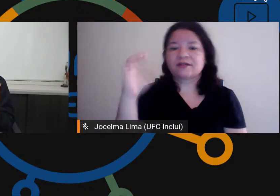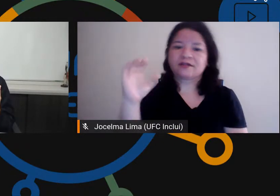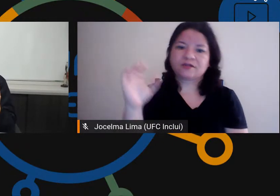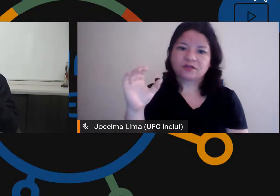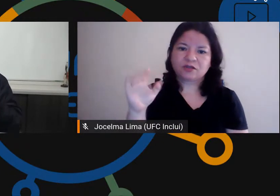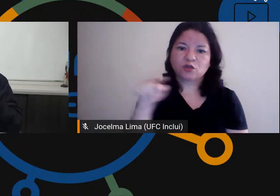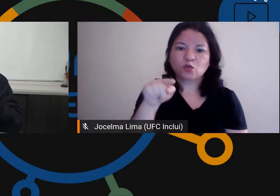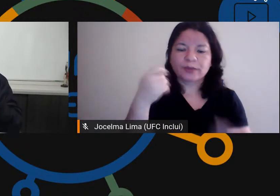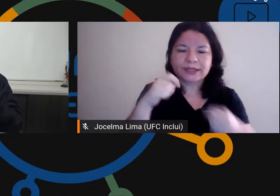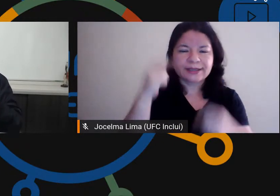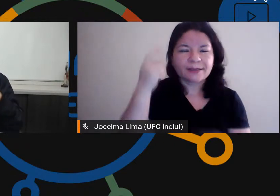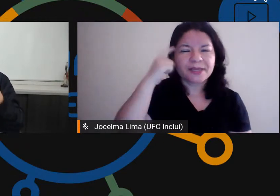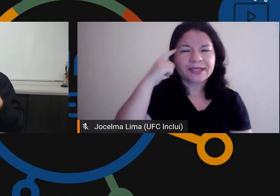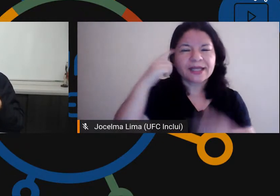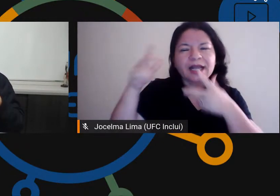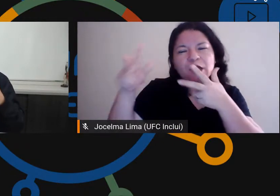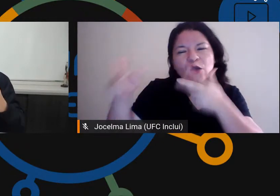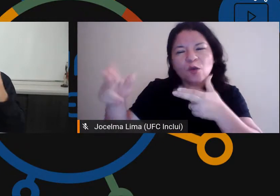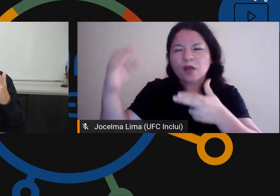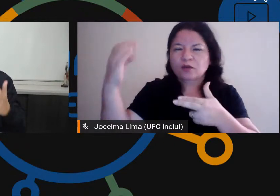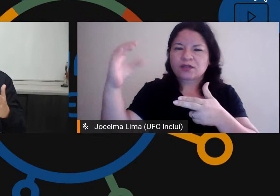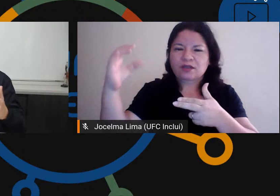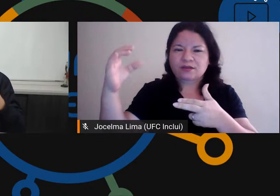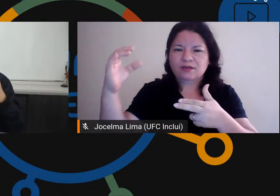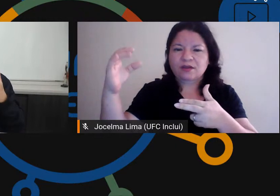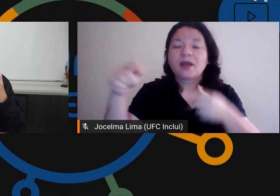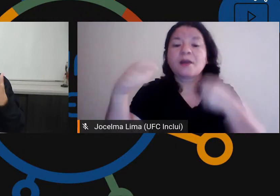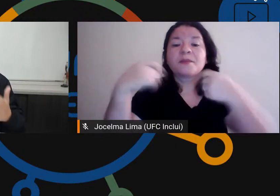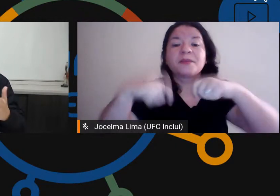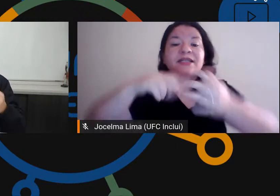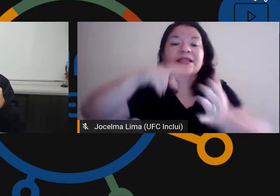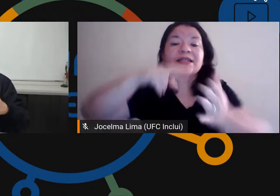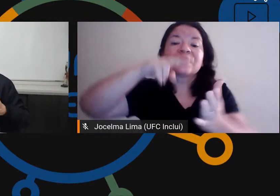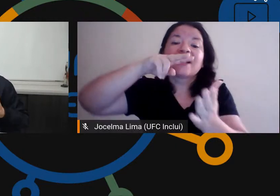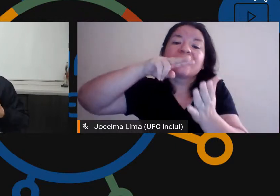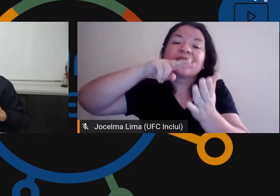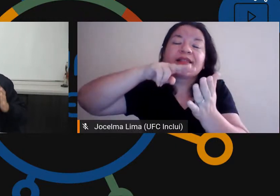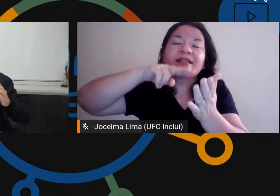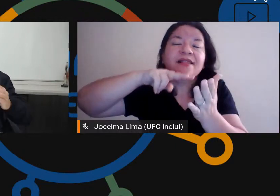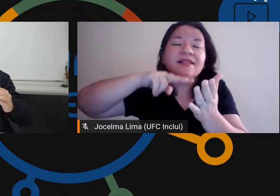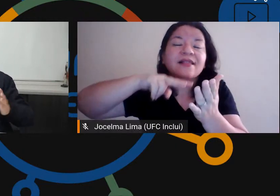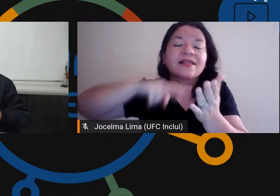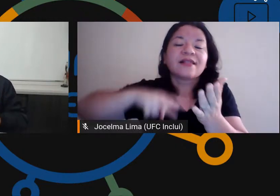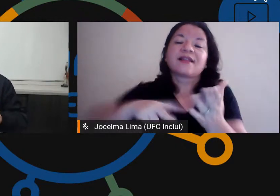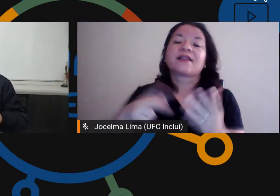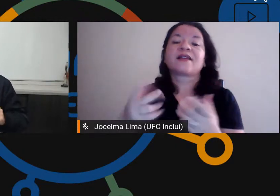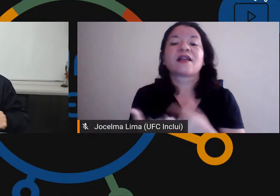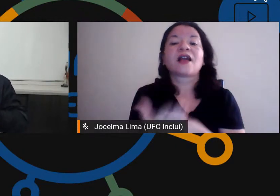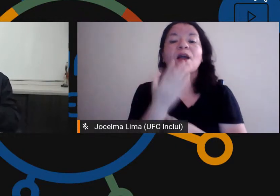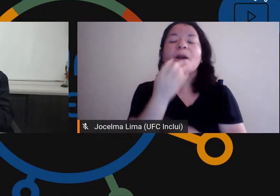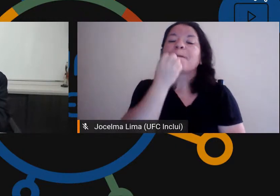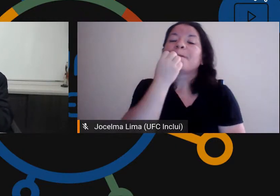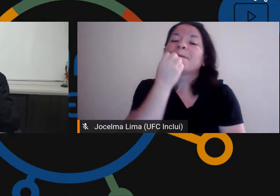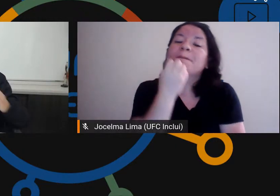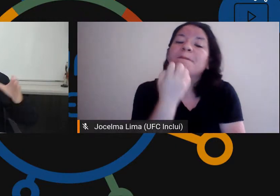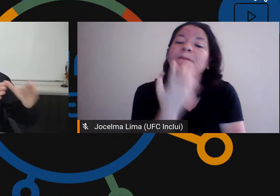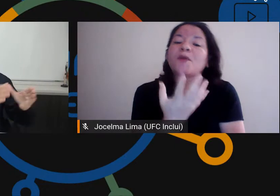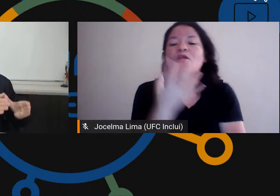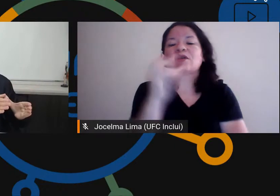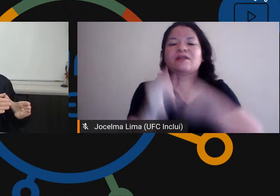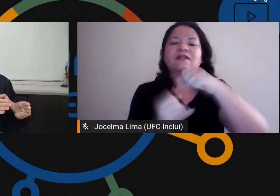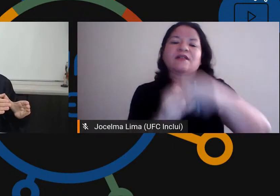Ler artigos de revistas em nível internacional é muito bom, porque você não tem o viés brasileiro. Todo país tem